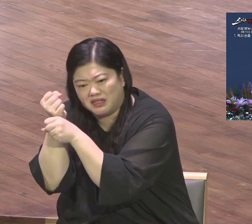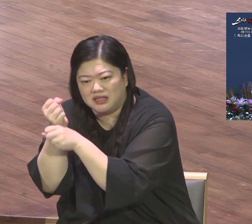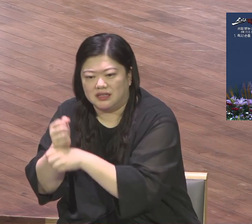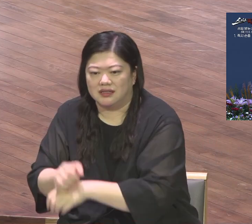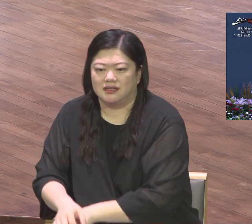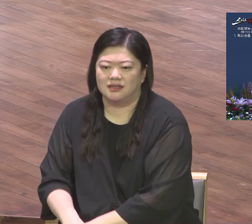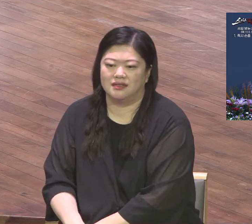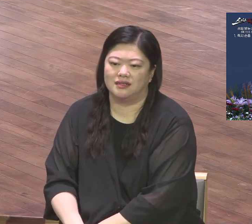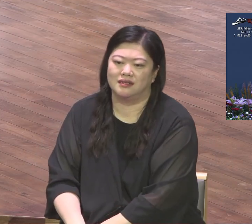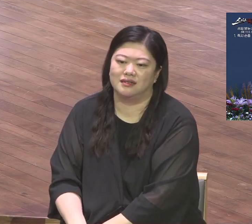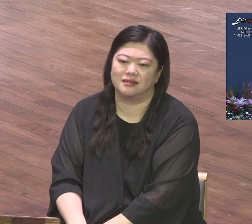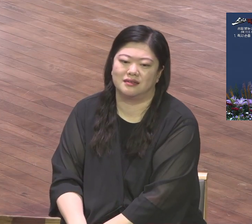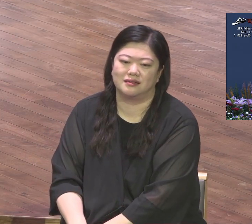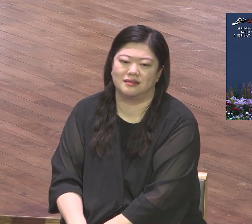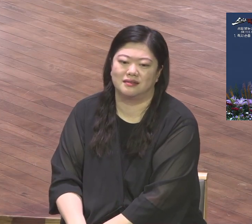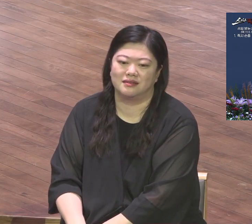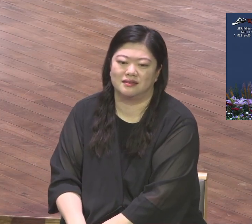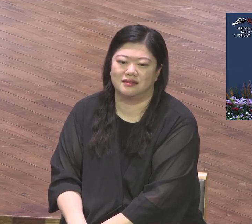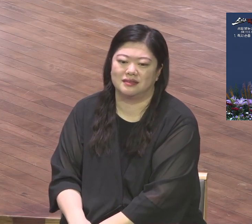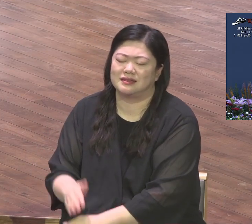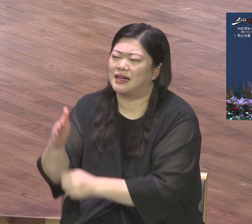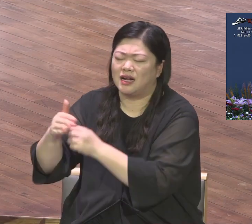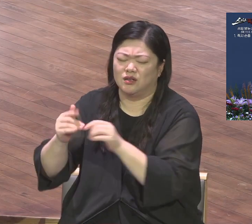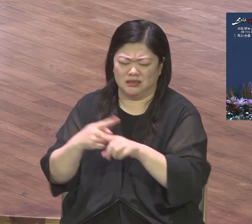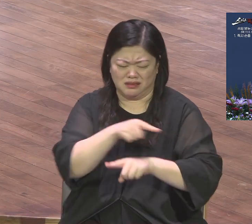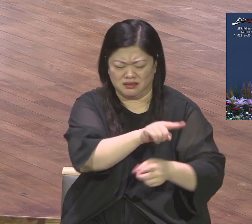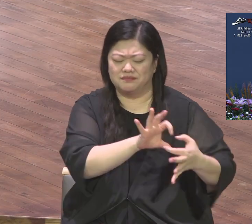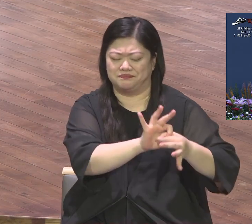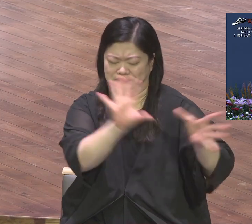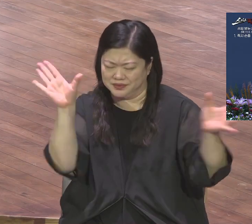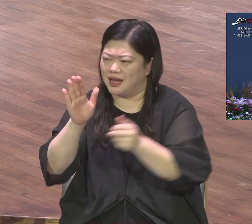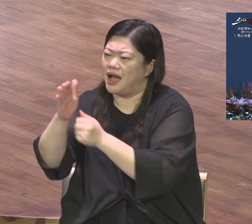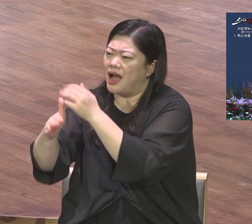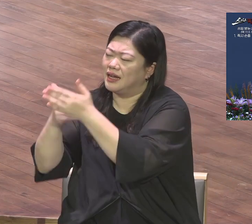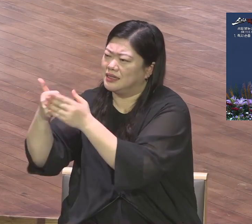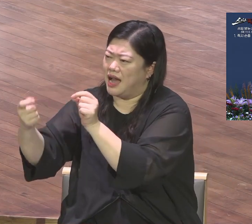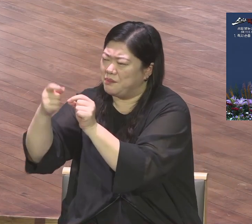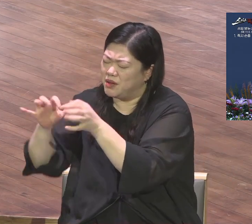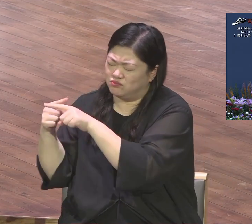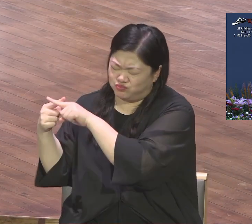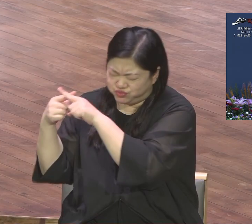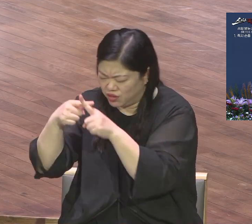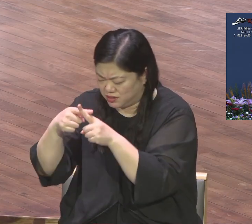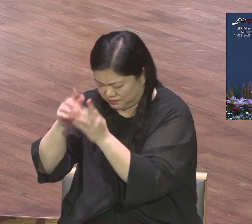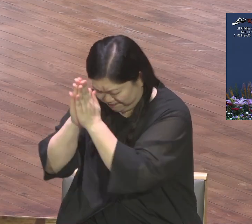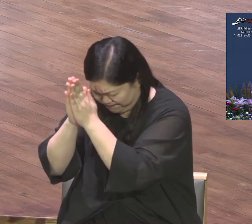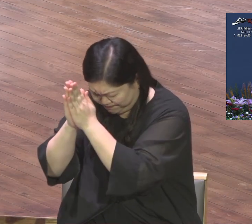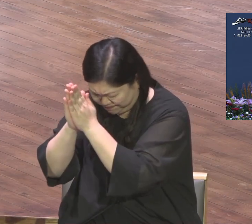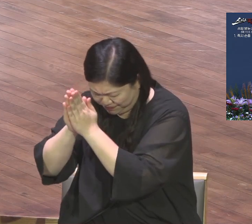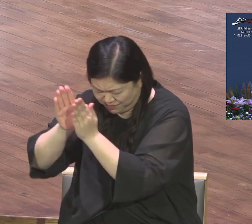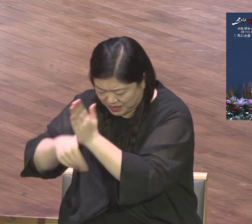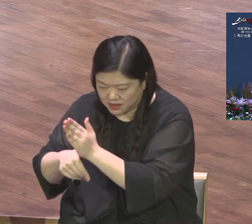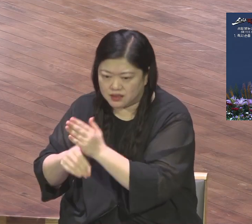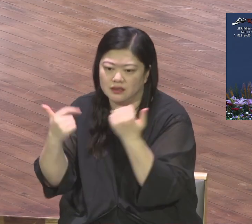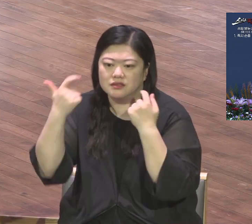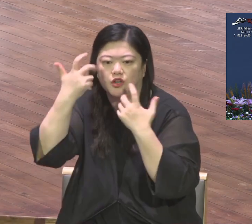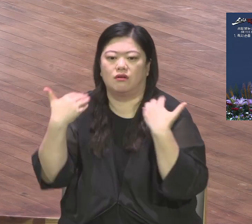하나님 앞에 무릎 꿇을 때 영적 성장이 일어난다. 이게 직분이 성령적 성장의 출발점입니다.